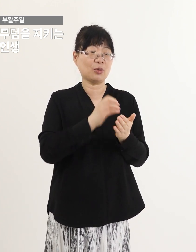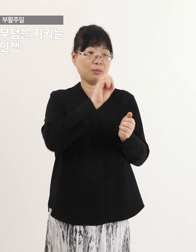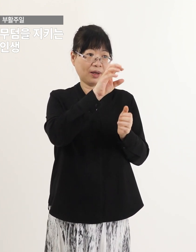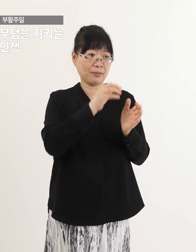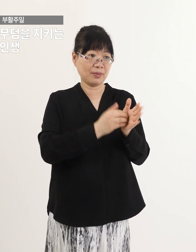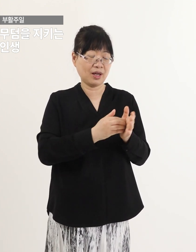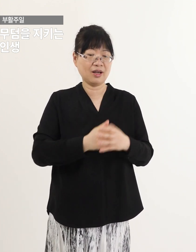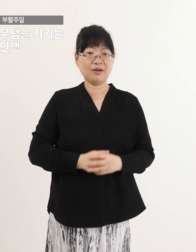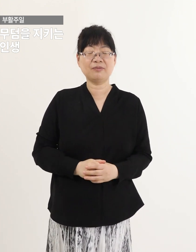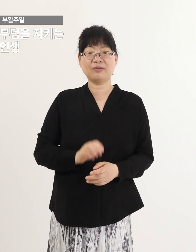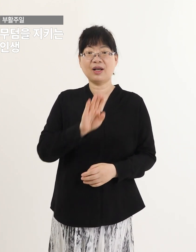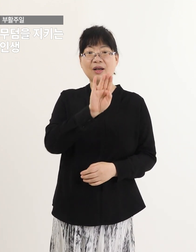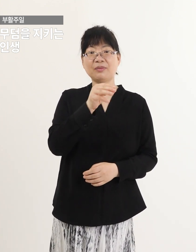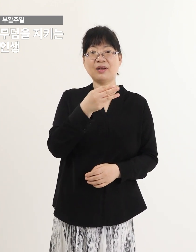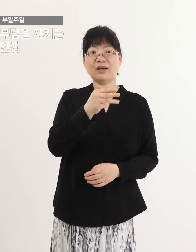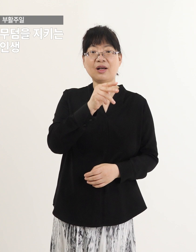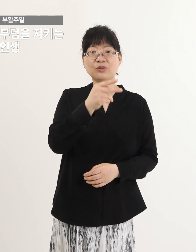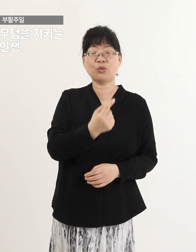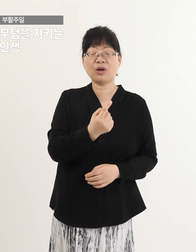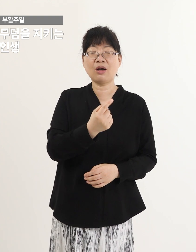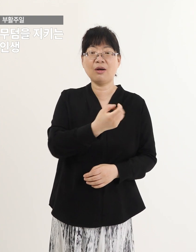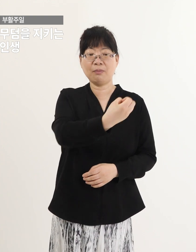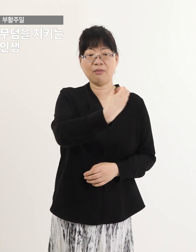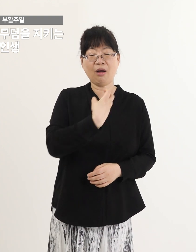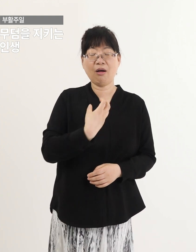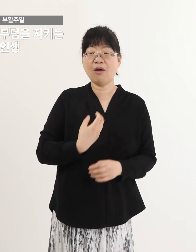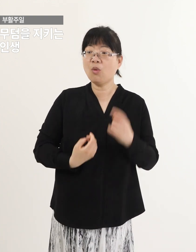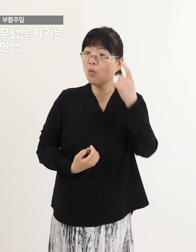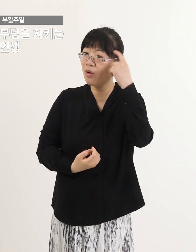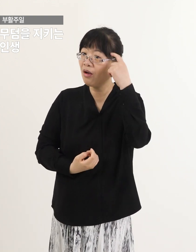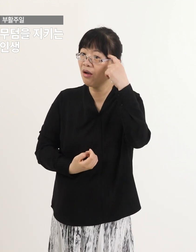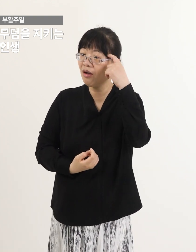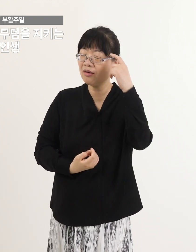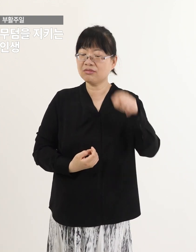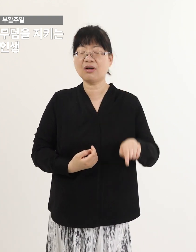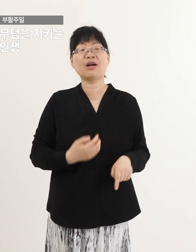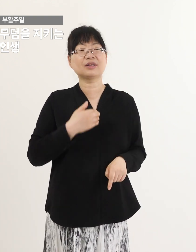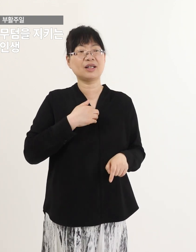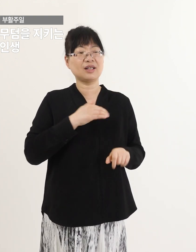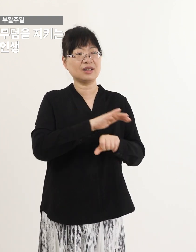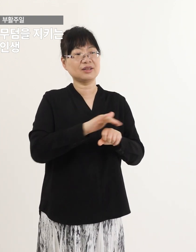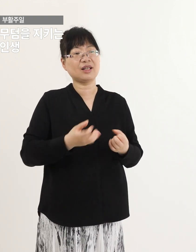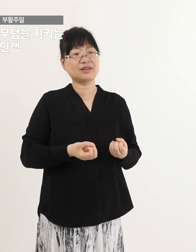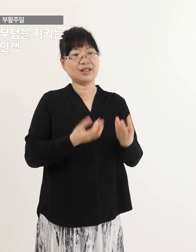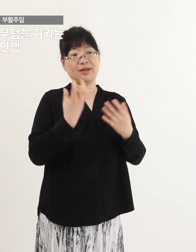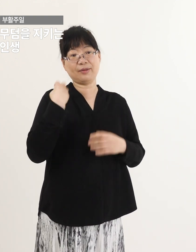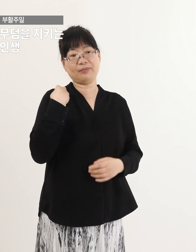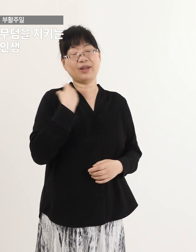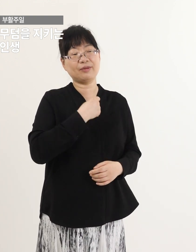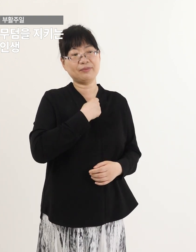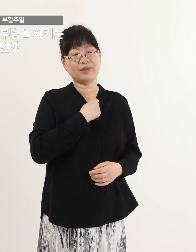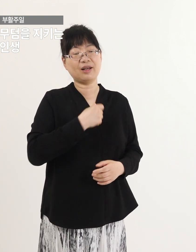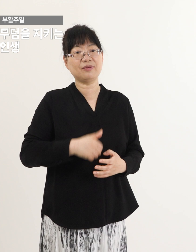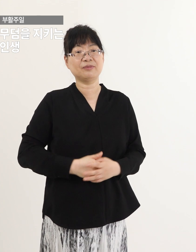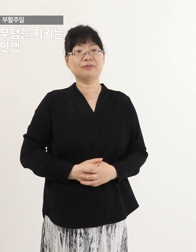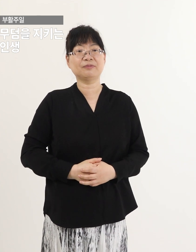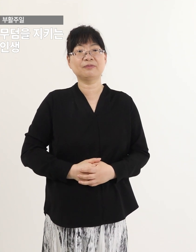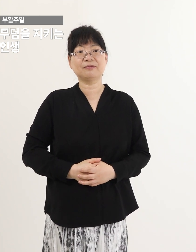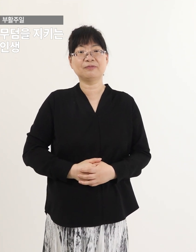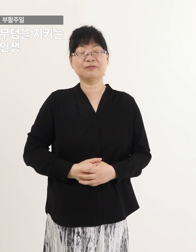그러느냐? 내가 장례를 치러 드릴 겁니다. 이렇게 된 거예요. 이